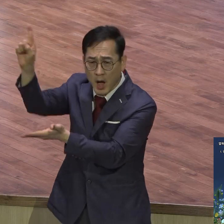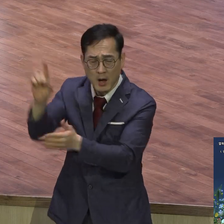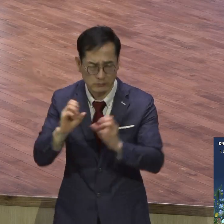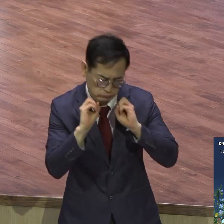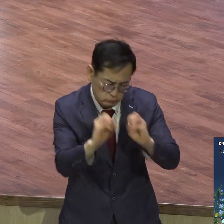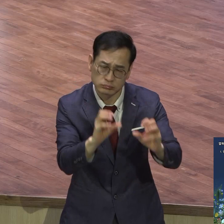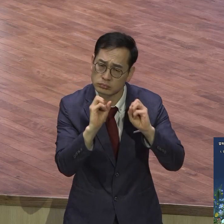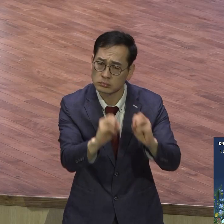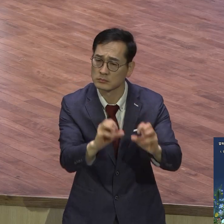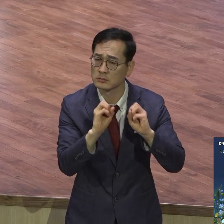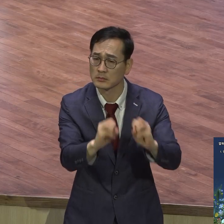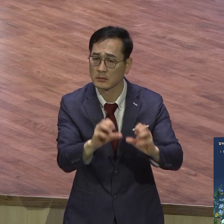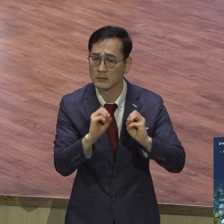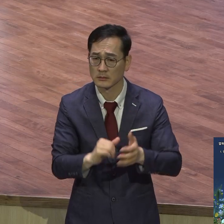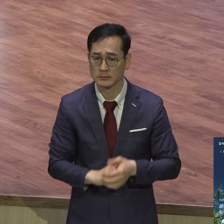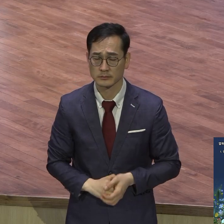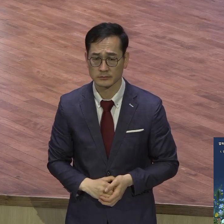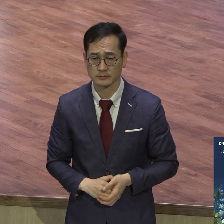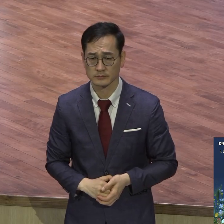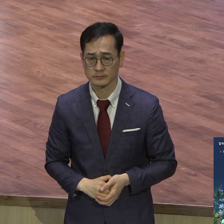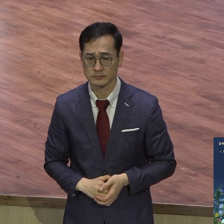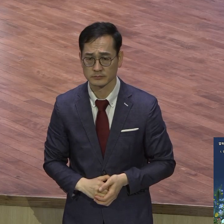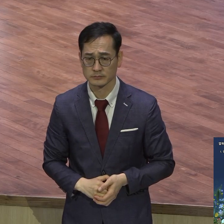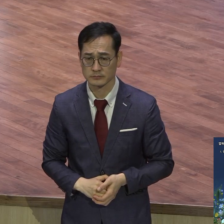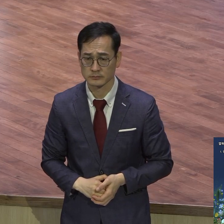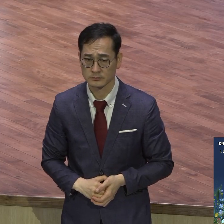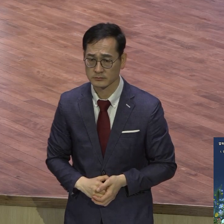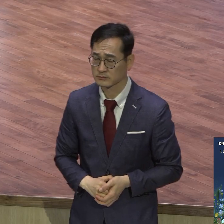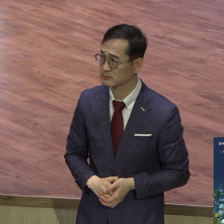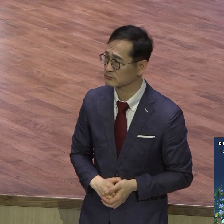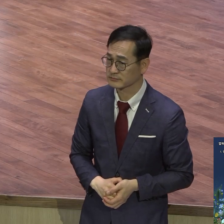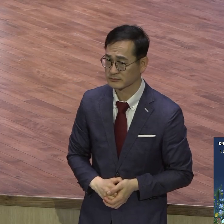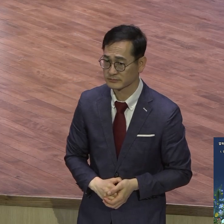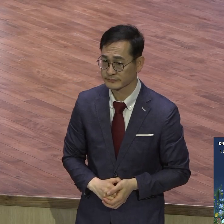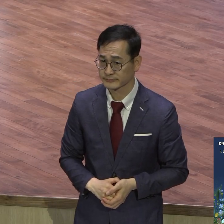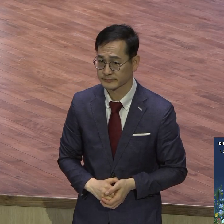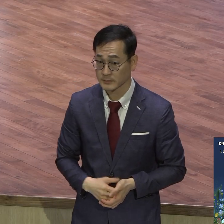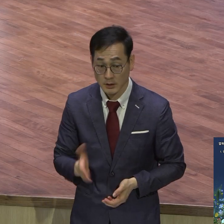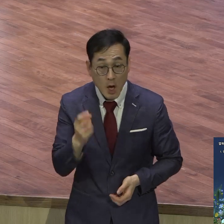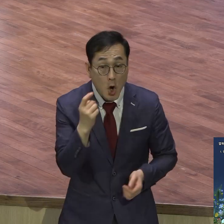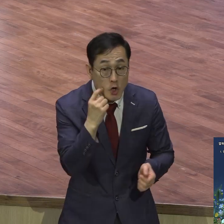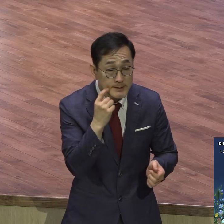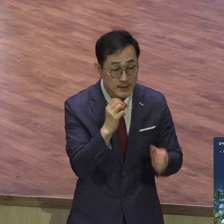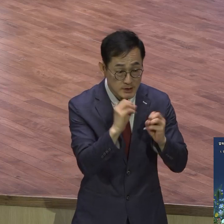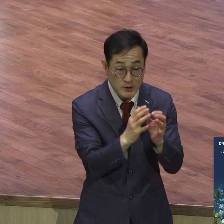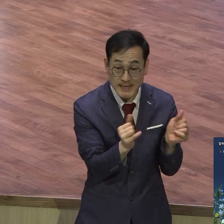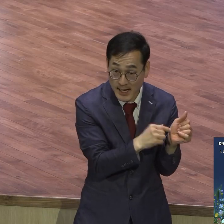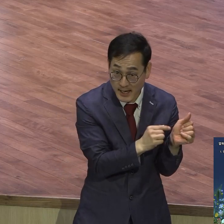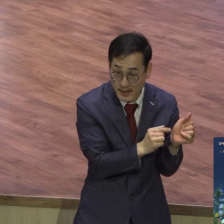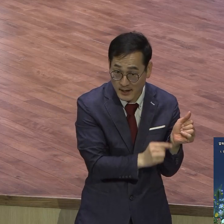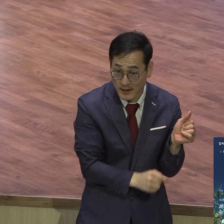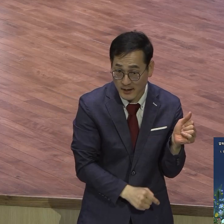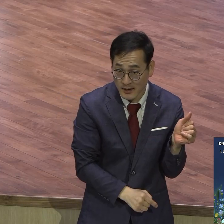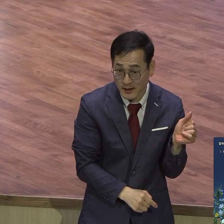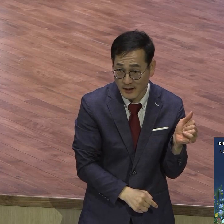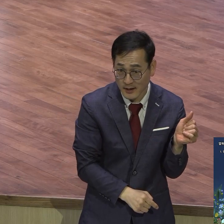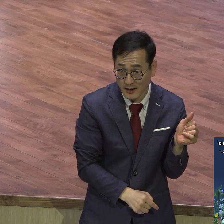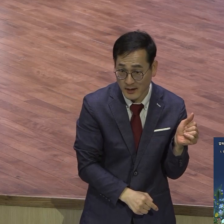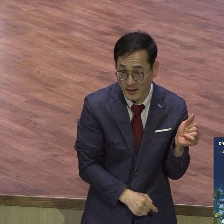전했어요. 이와 달리 거짓 사도들이 전한 것은 순수 복음과는 상관이 없는